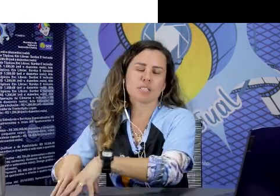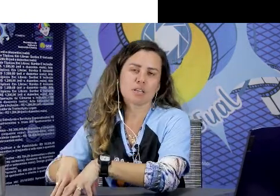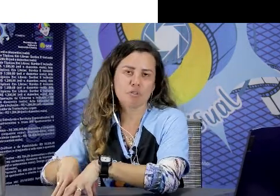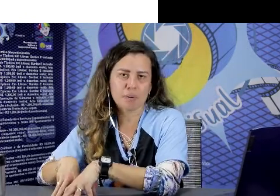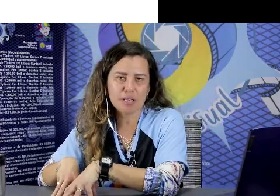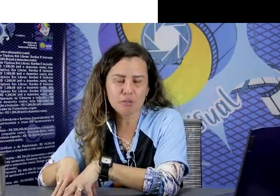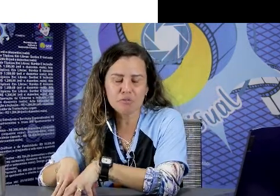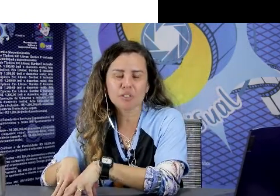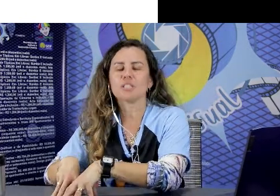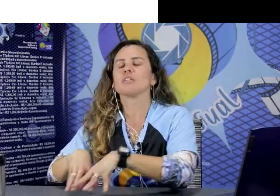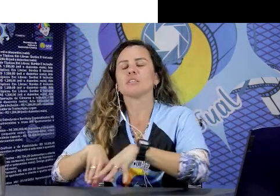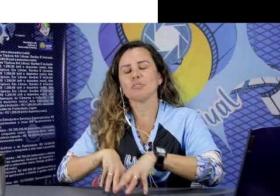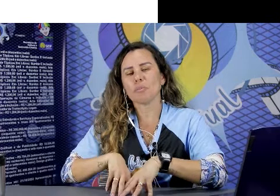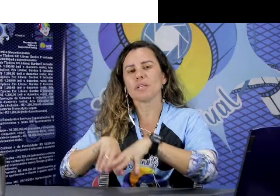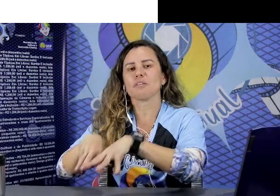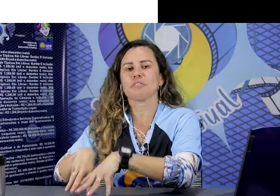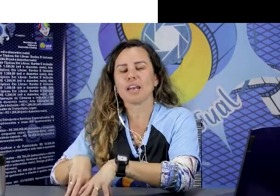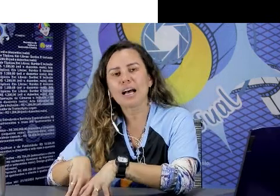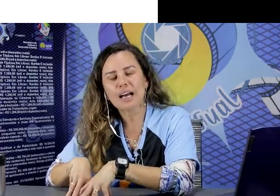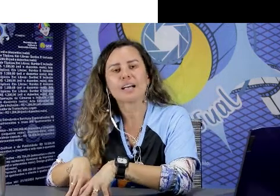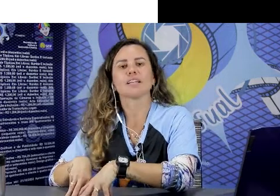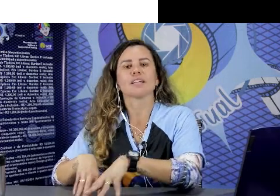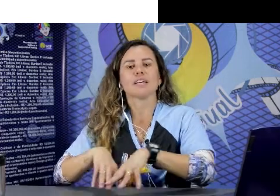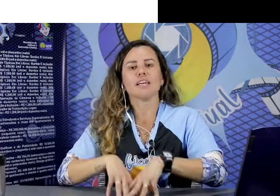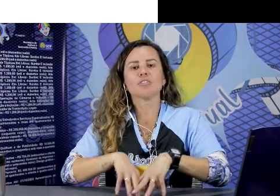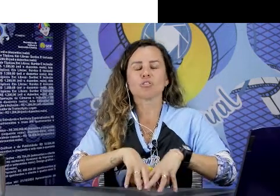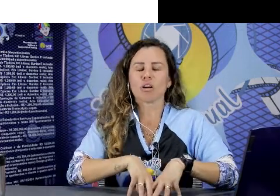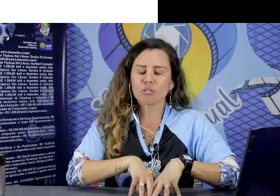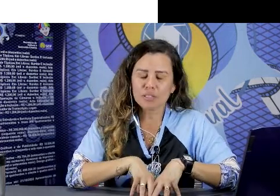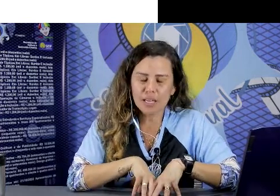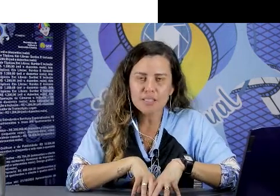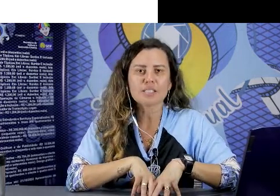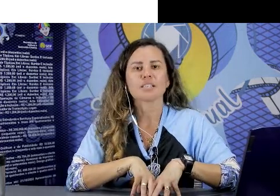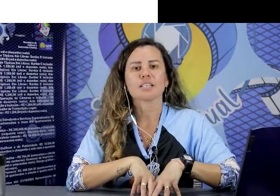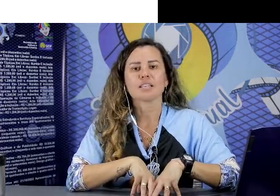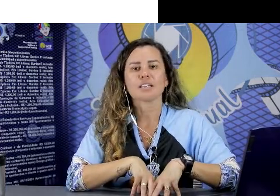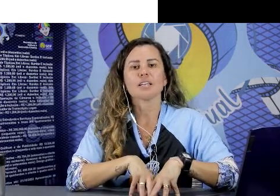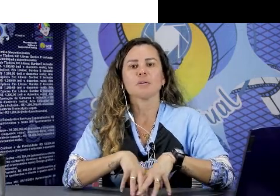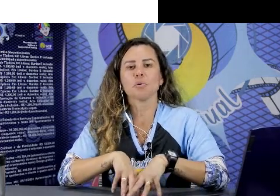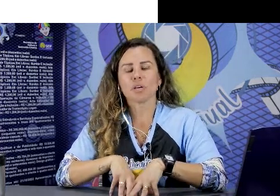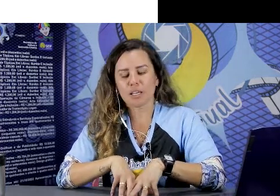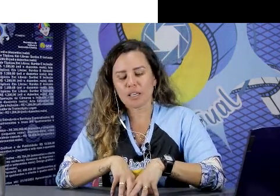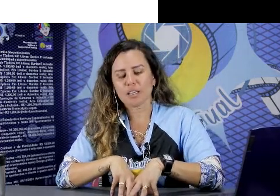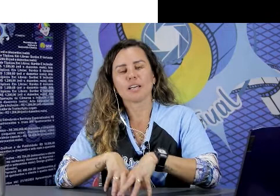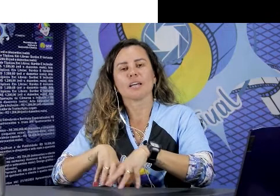eu vou aprender a ouvir, eu vou aprender a falar, ele só acontece porque